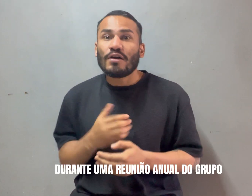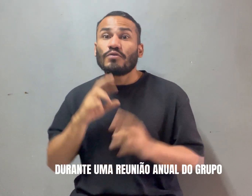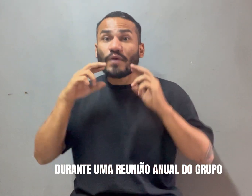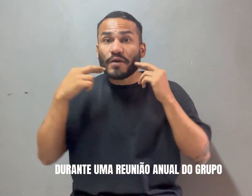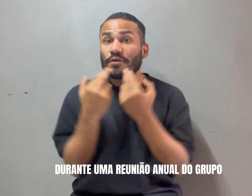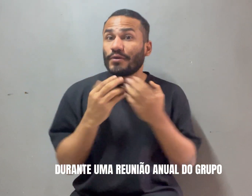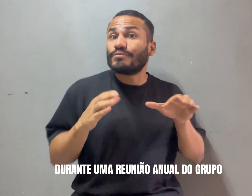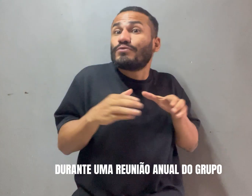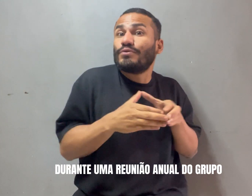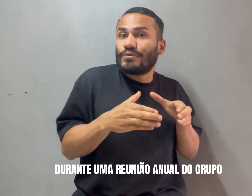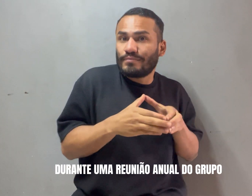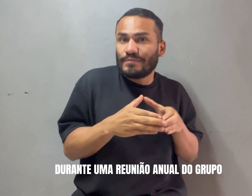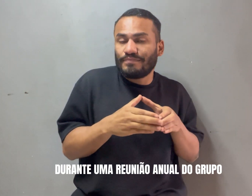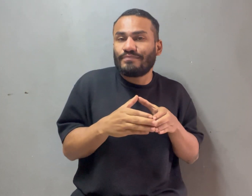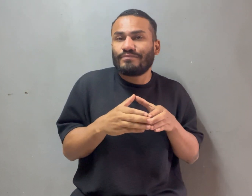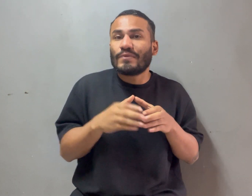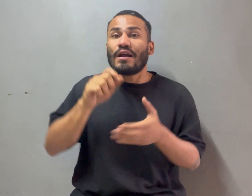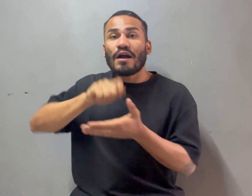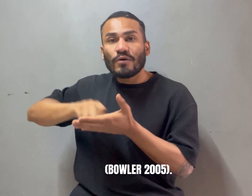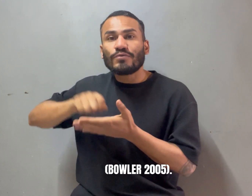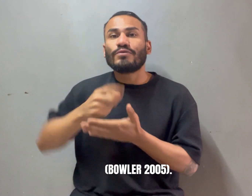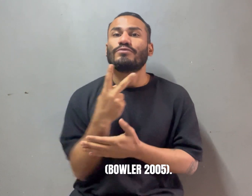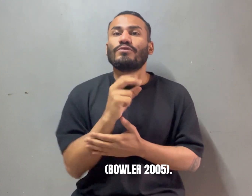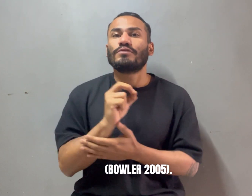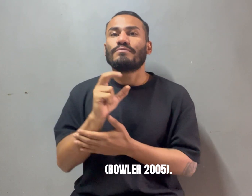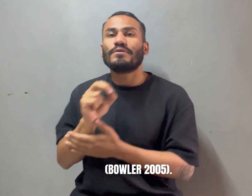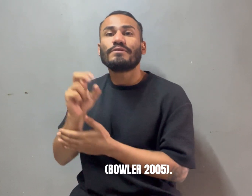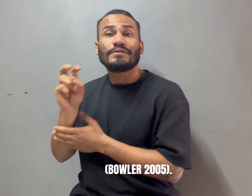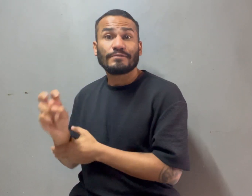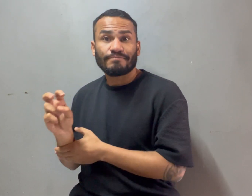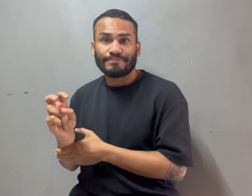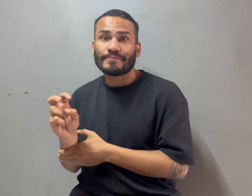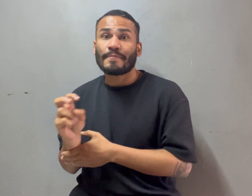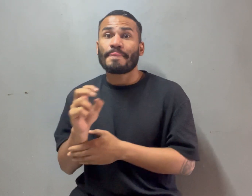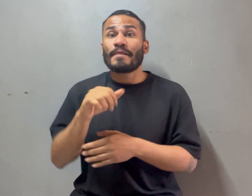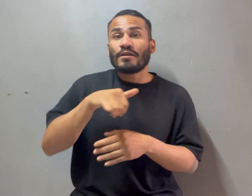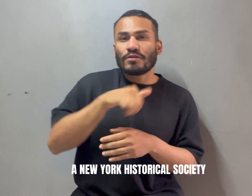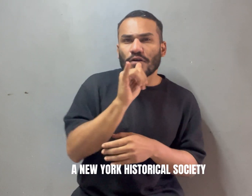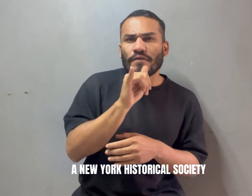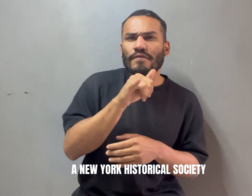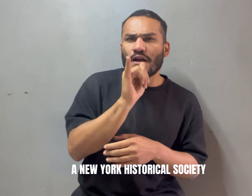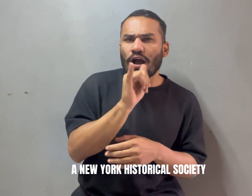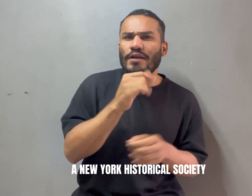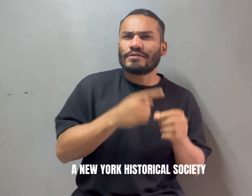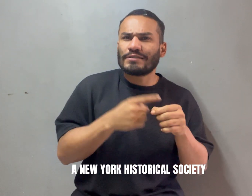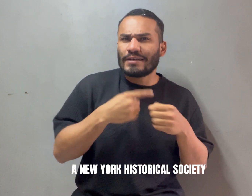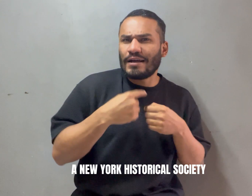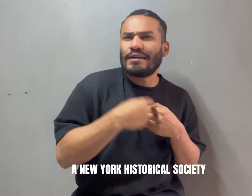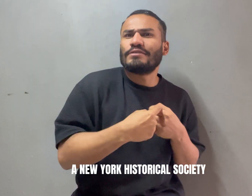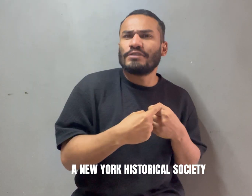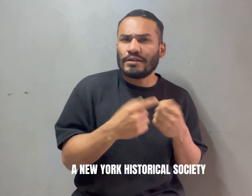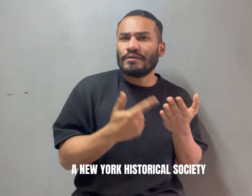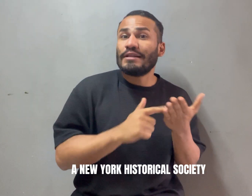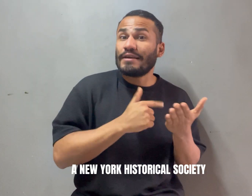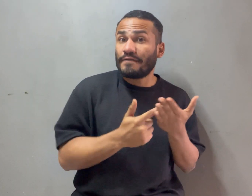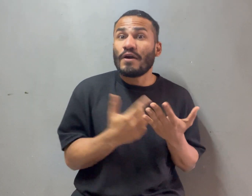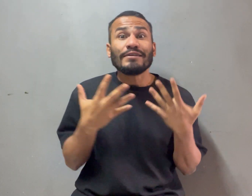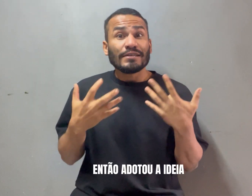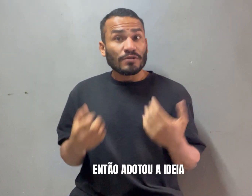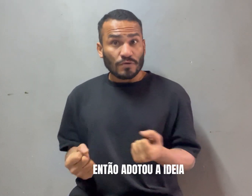uma reunião anual do grupo, Bowler 2005. A New York Historical Society então